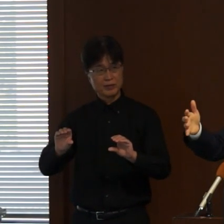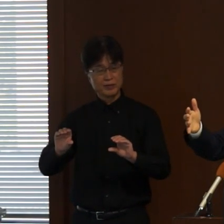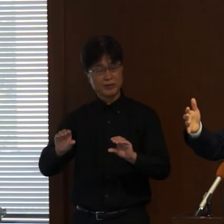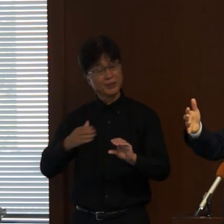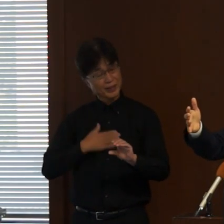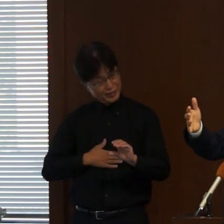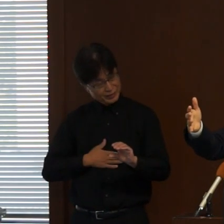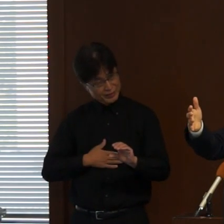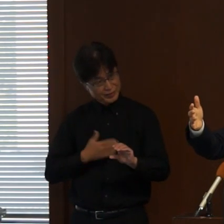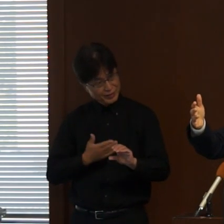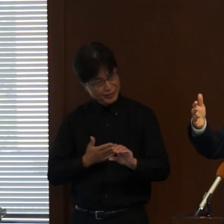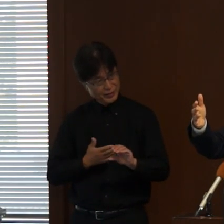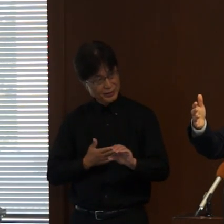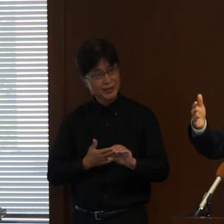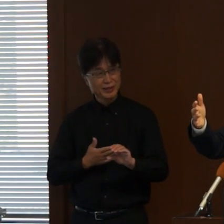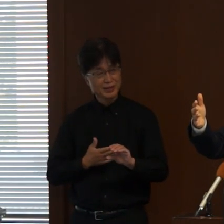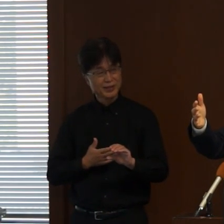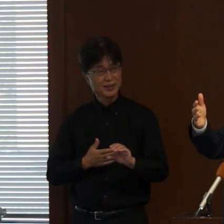く。